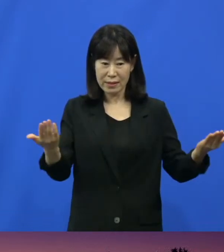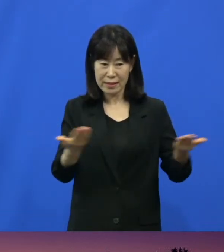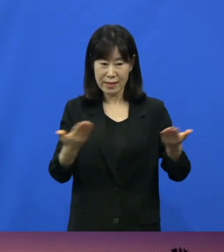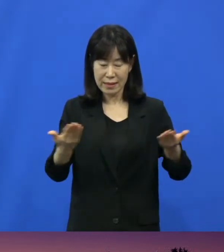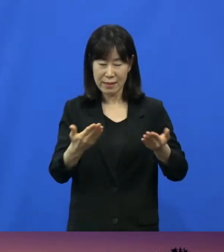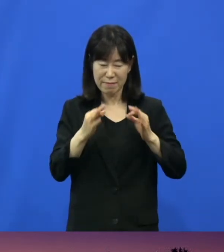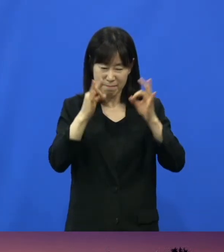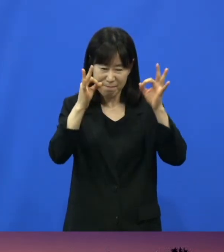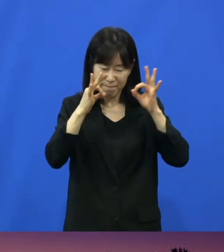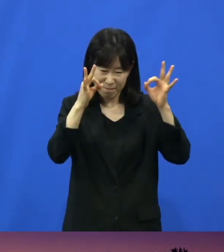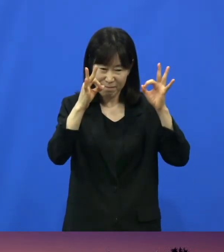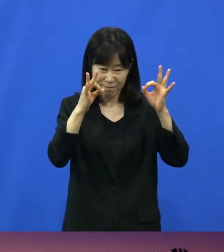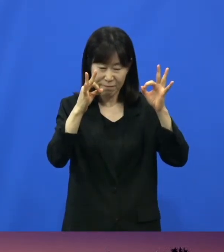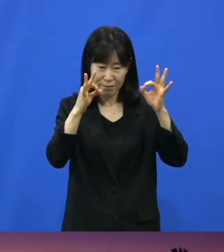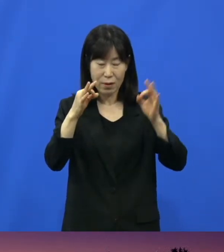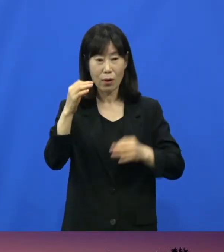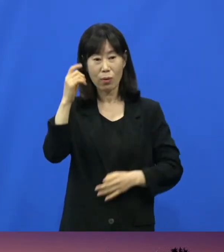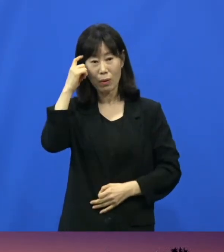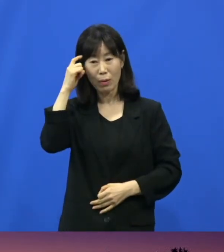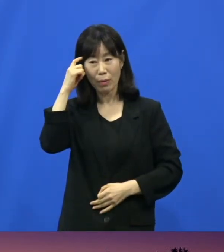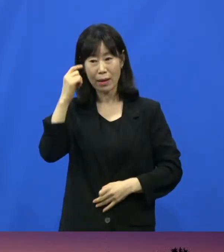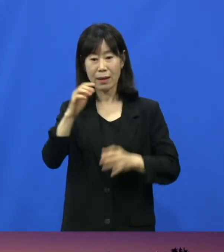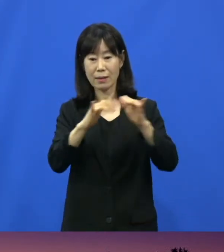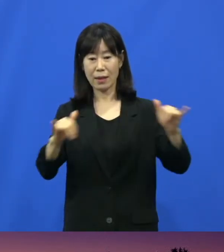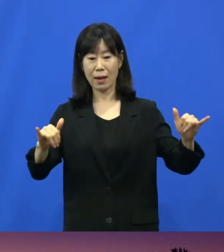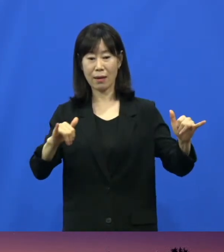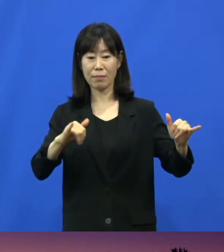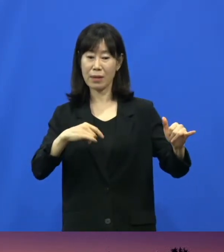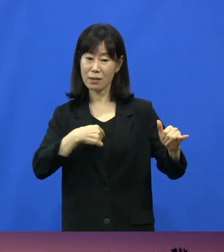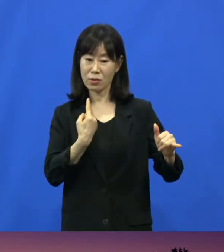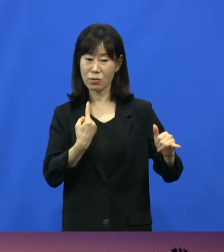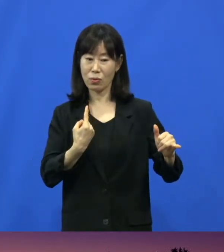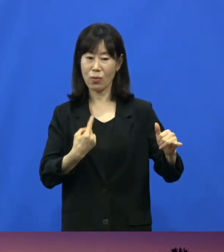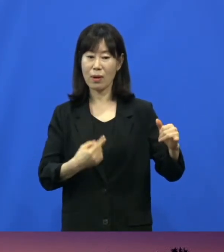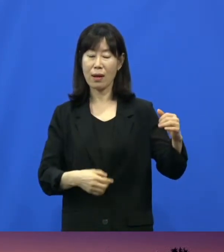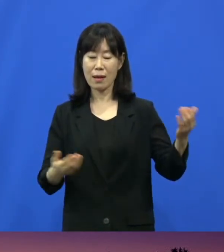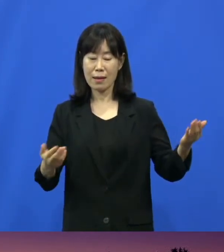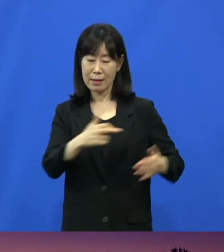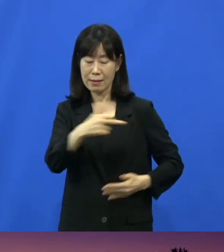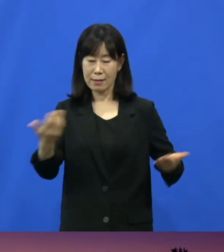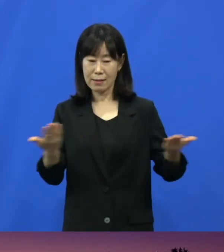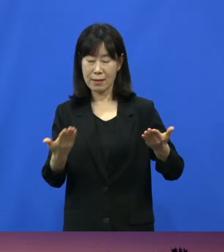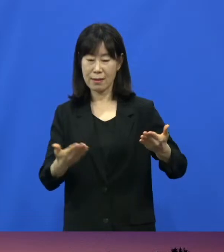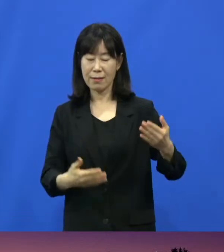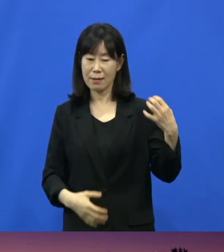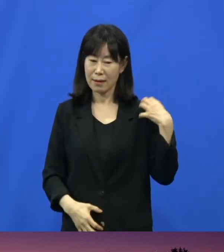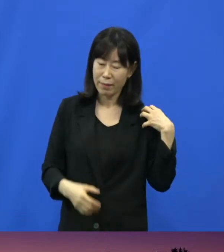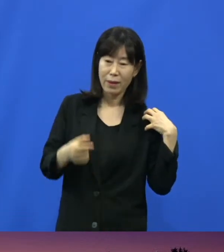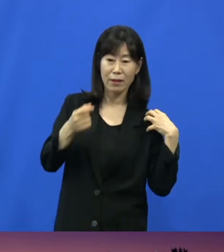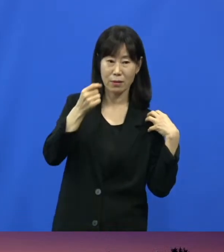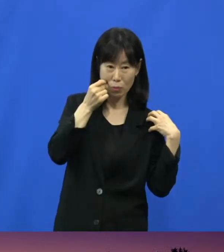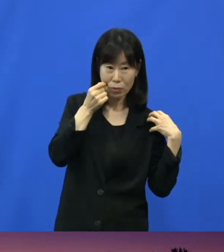거예요. 감당하지 못할 일. 그게 뭔가 아세요, 여러분? 그게 헛된 욕망입니다.